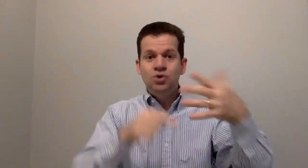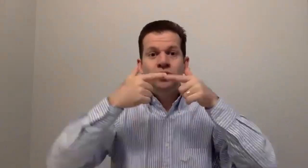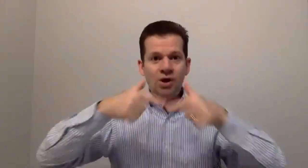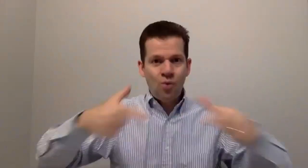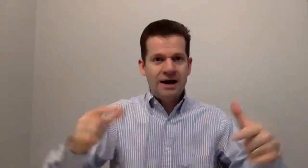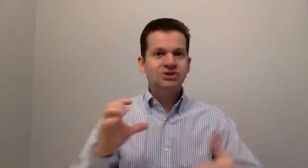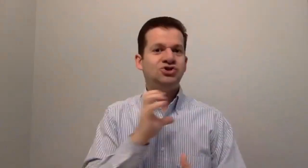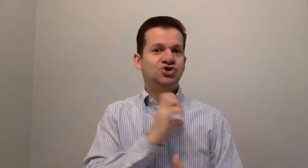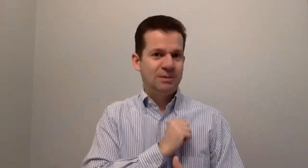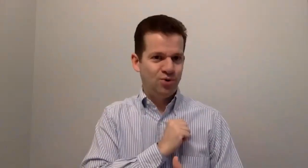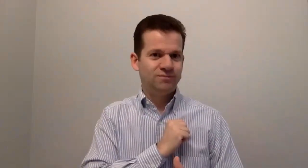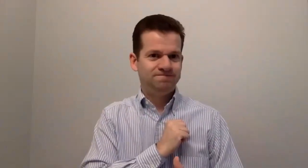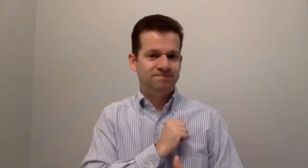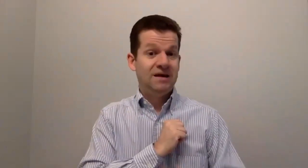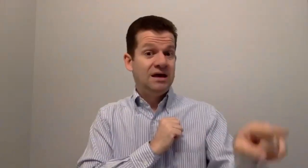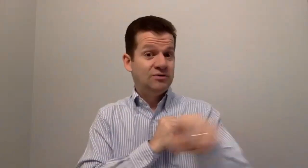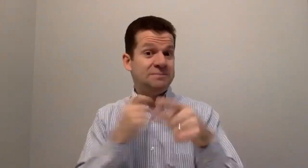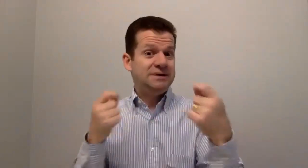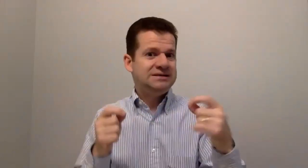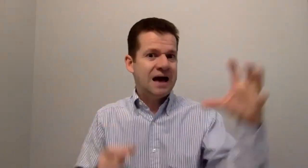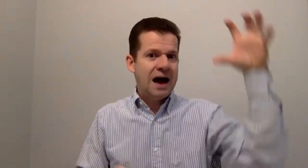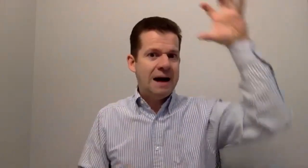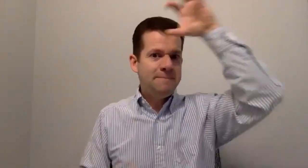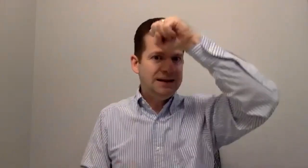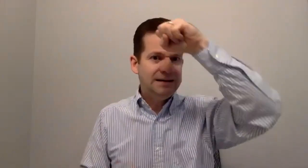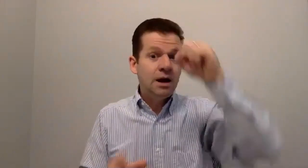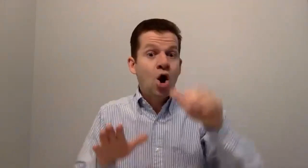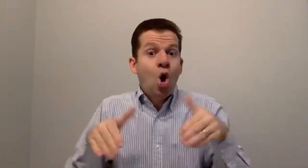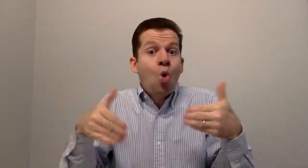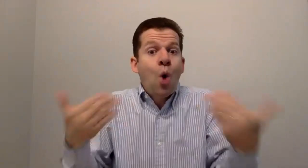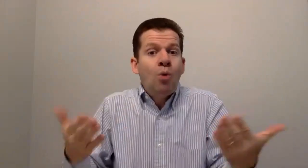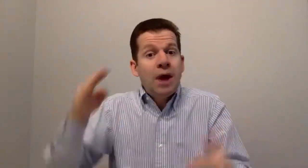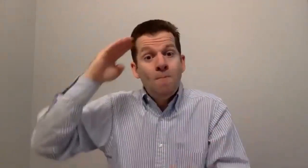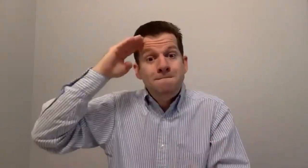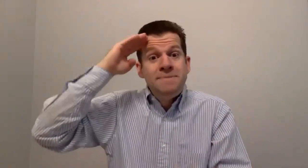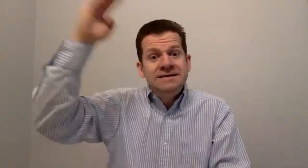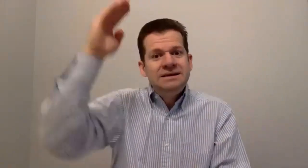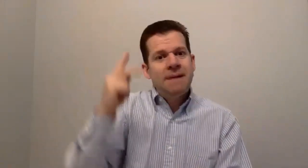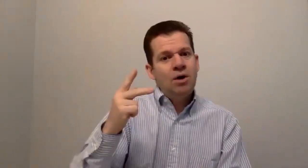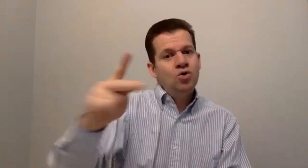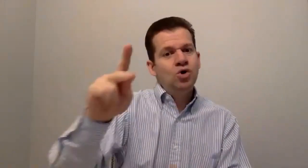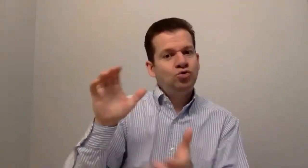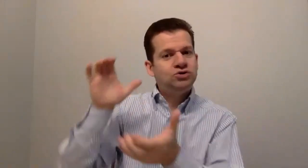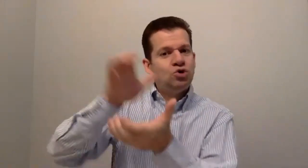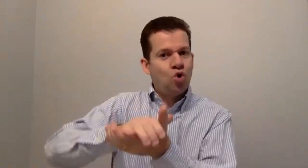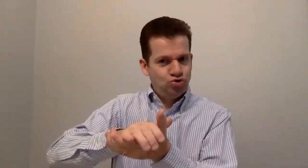cinco linguagens de amor. Você precisa aprender qual que é o principal do seu